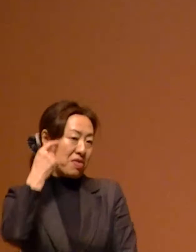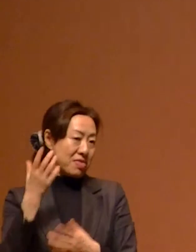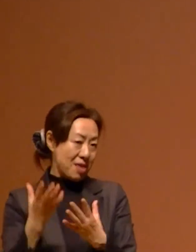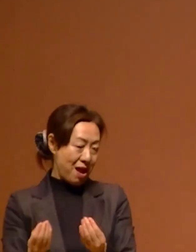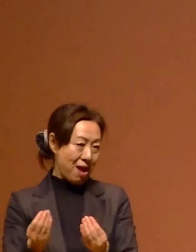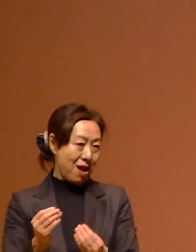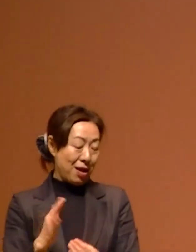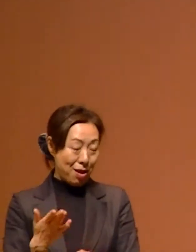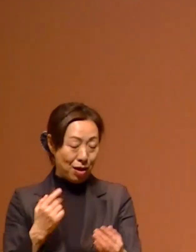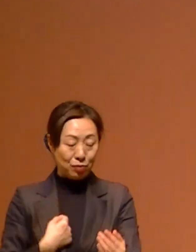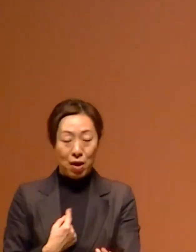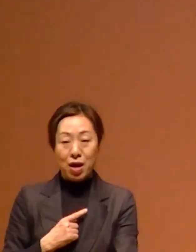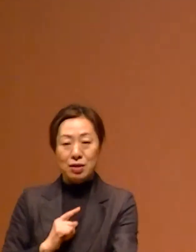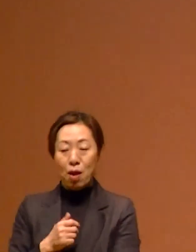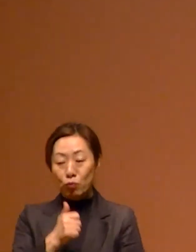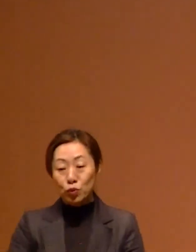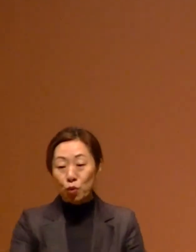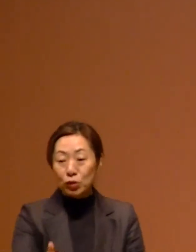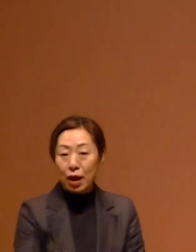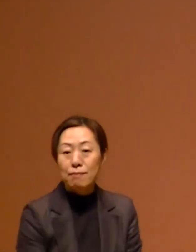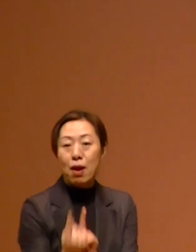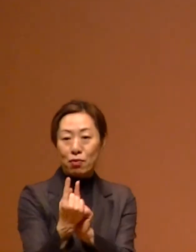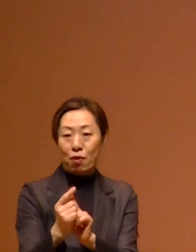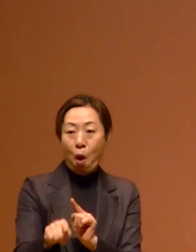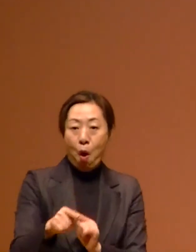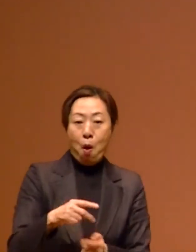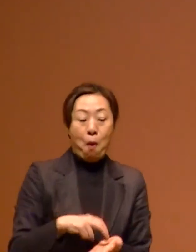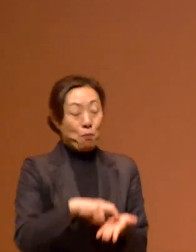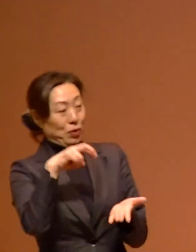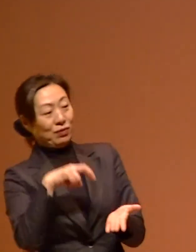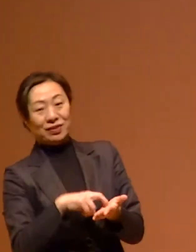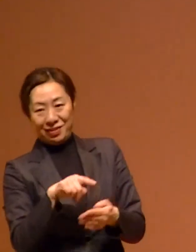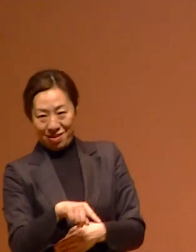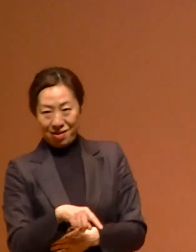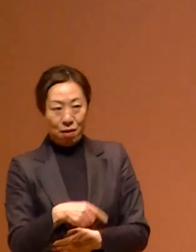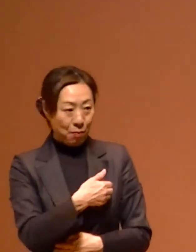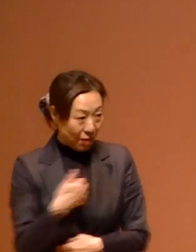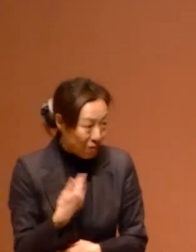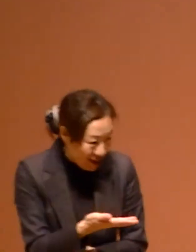言った時にはびっくりされました。逆に何で切ったのかって言